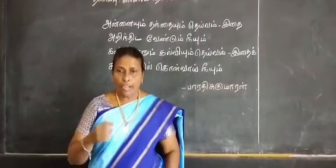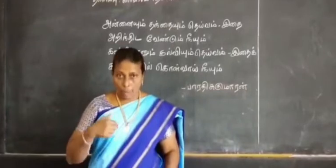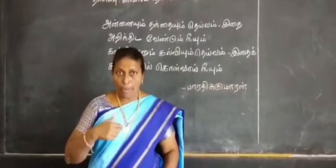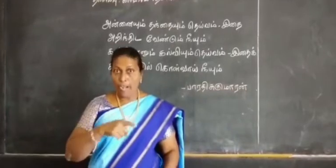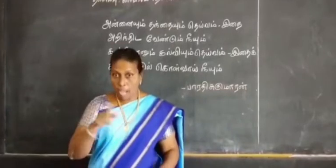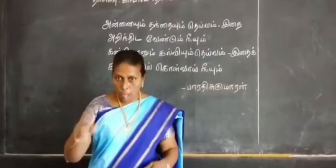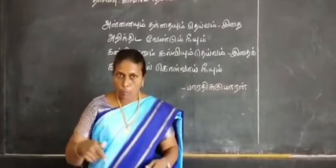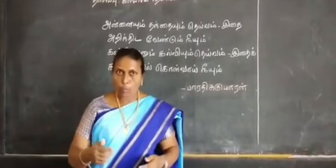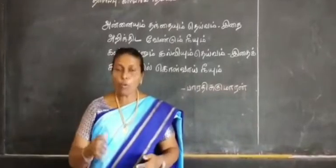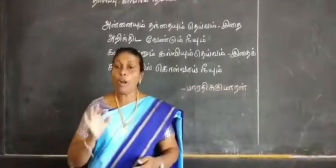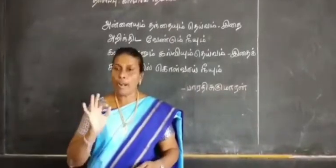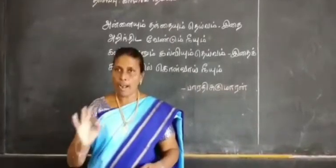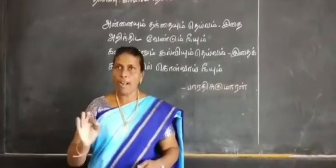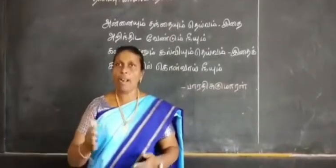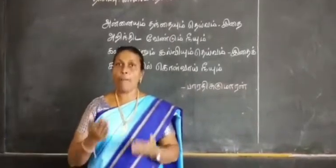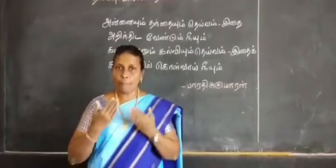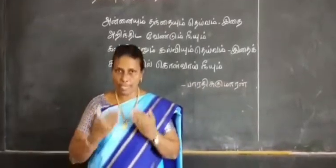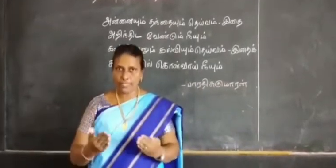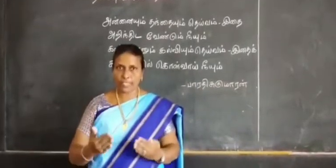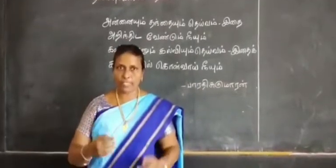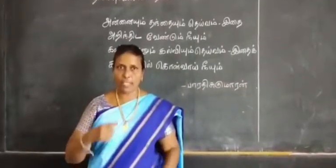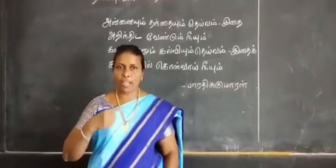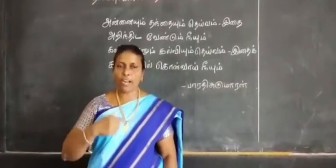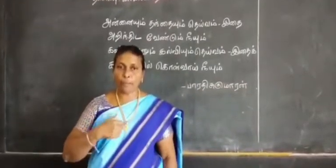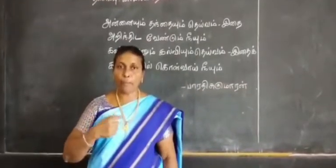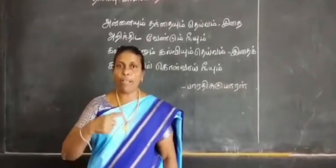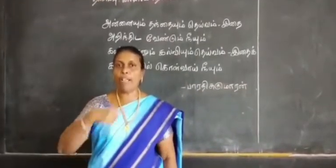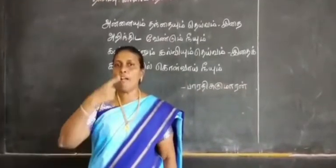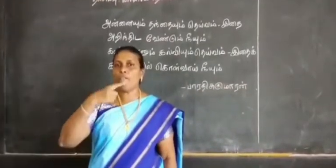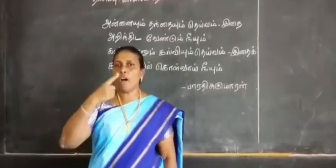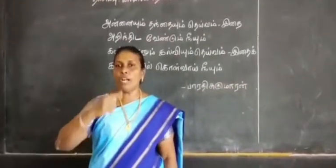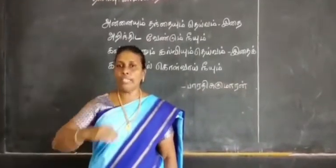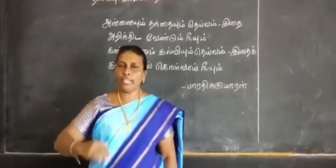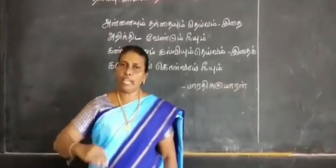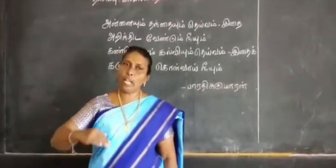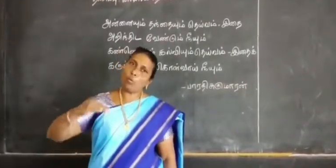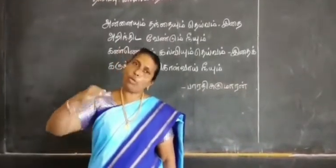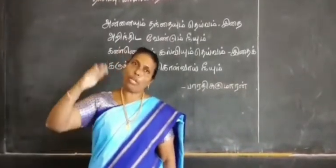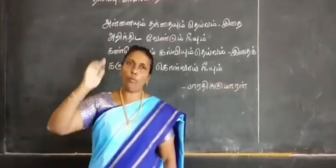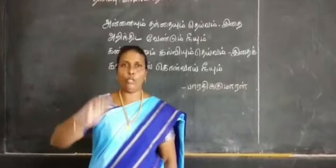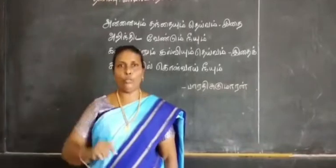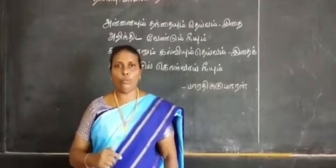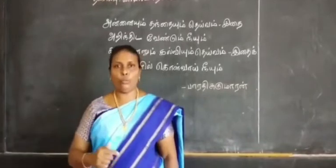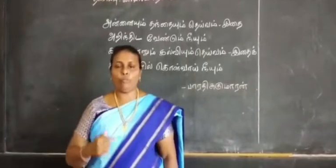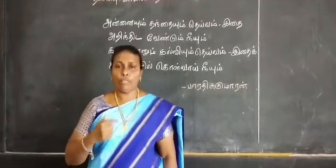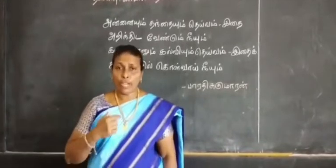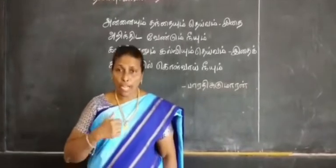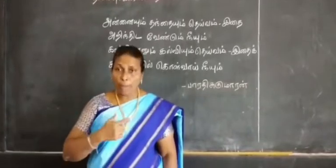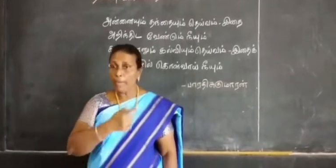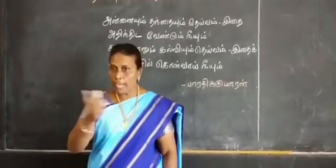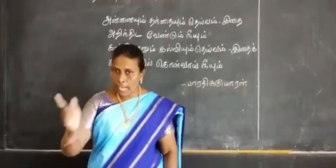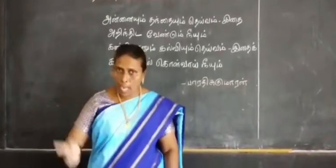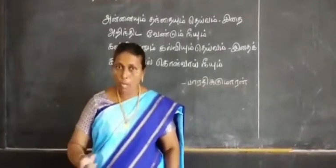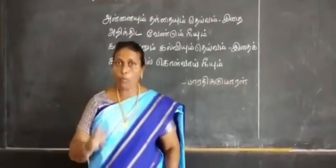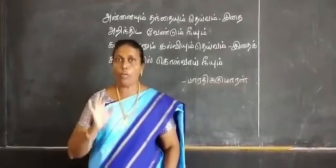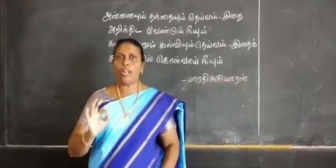நாம் எல்லாரும் நல்லா படித்தாதான் நம்ம வாழ்க்கையில் உயர முடியும். நாம் எல்லாரும்